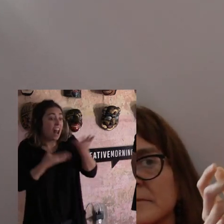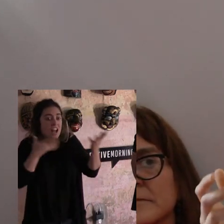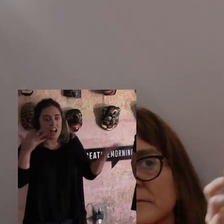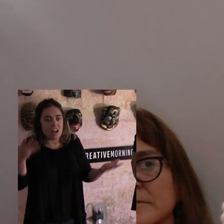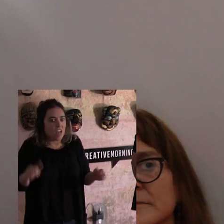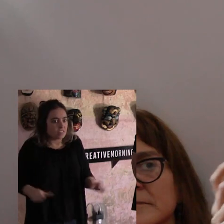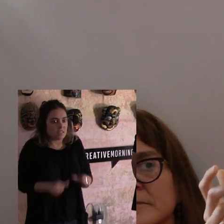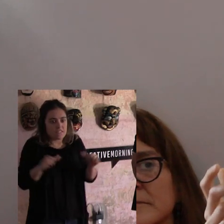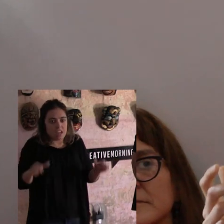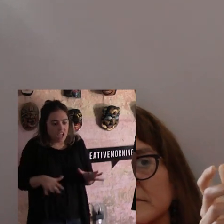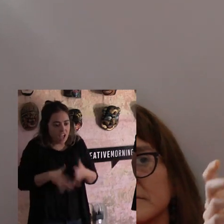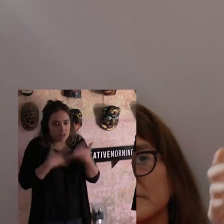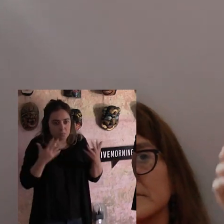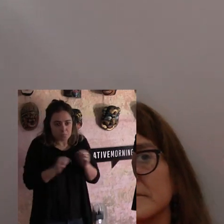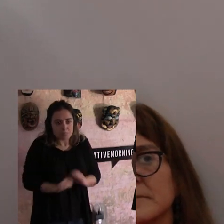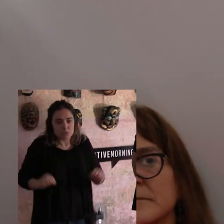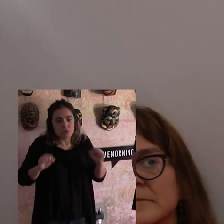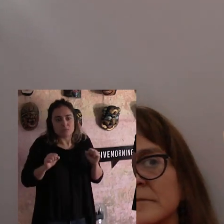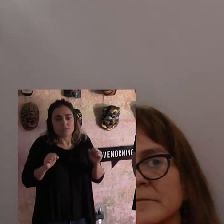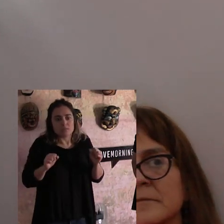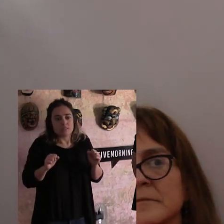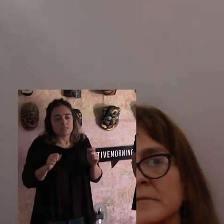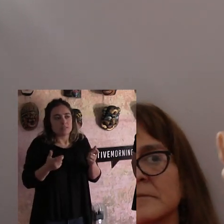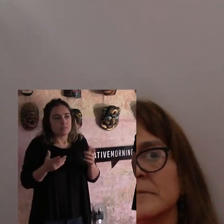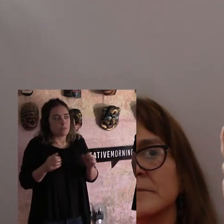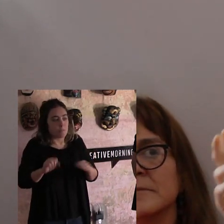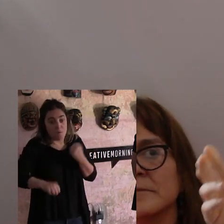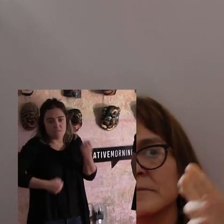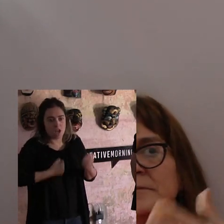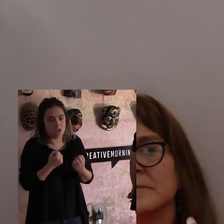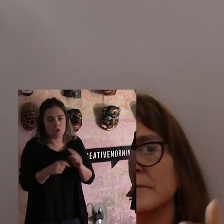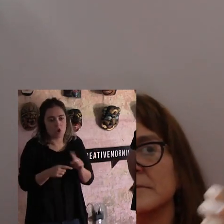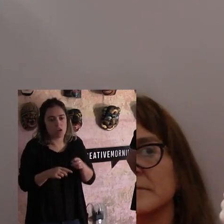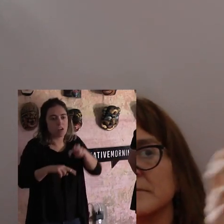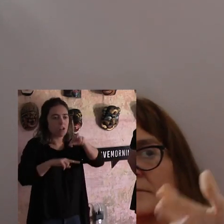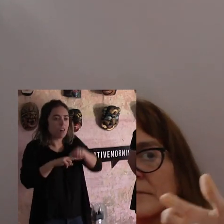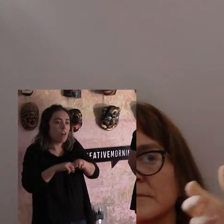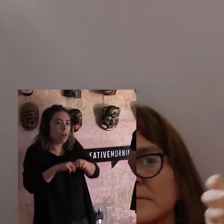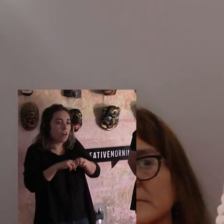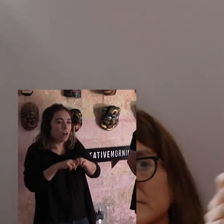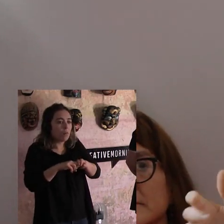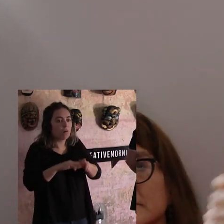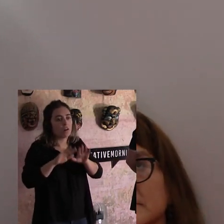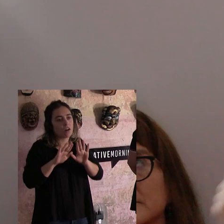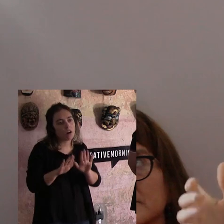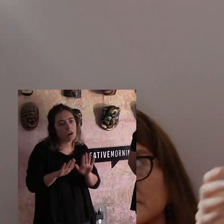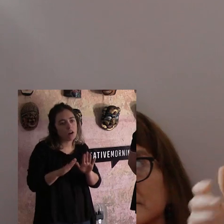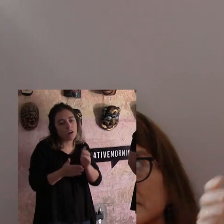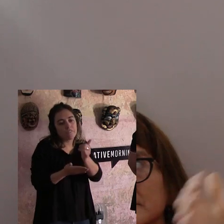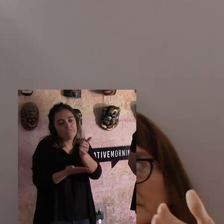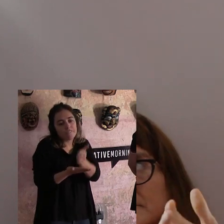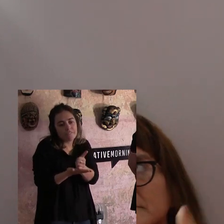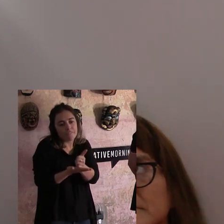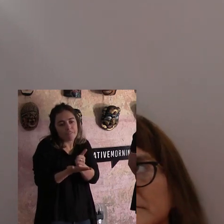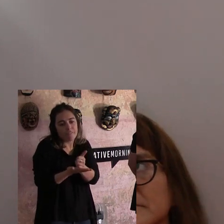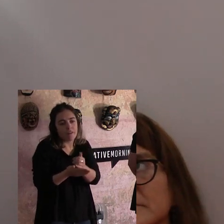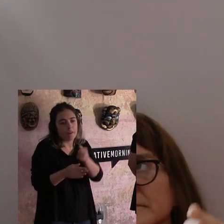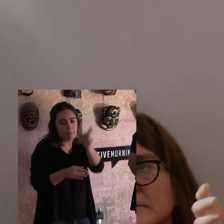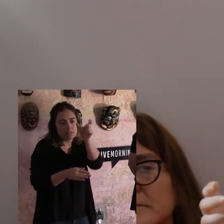algo en relación a justamente a mover esto de la quietud, de estar